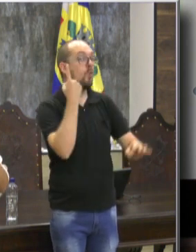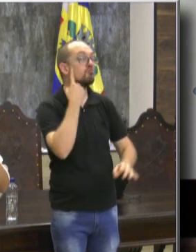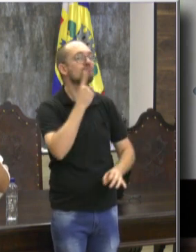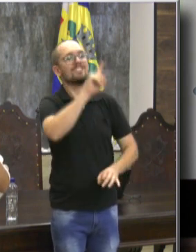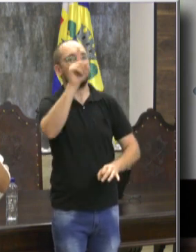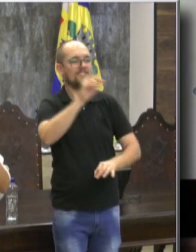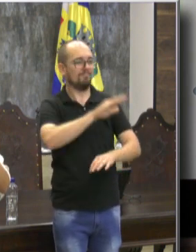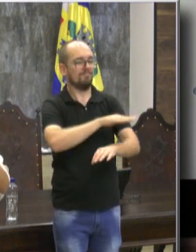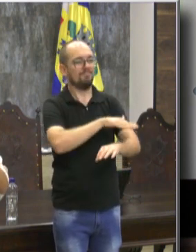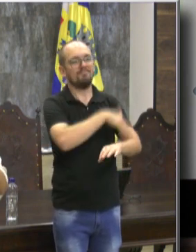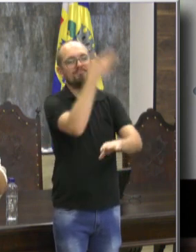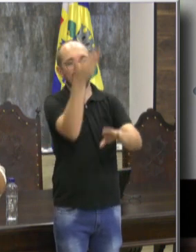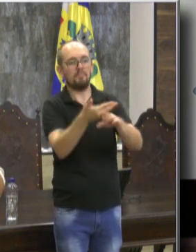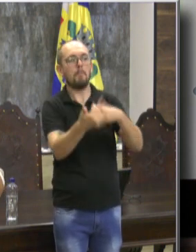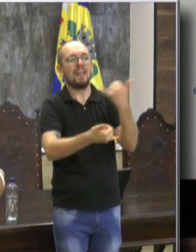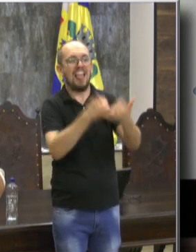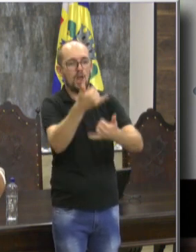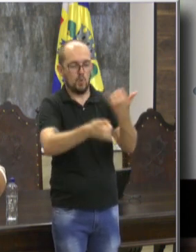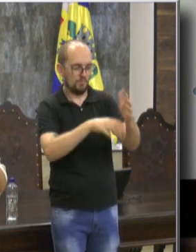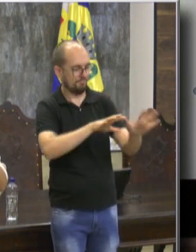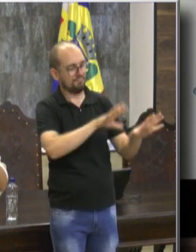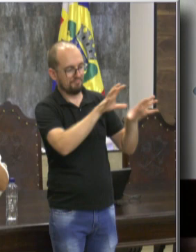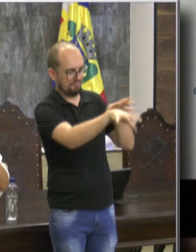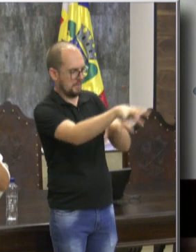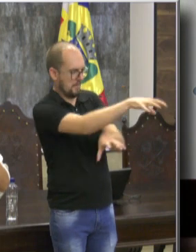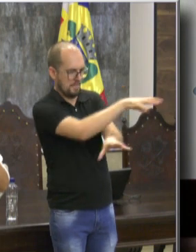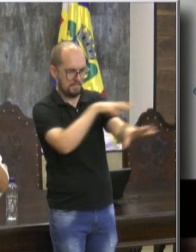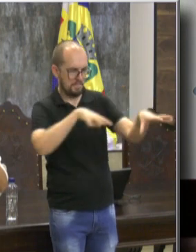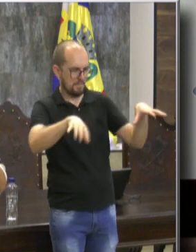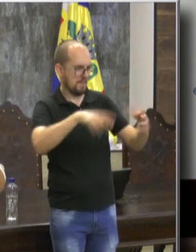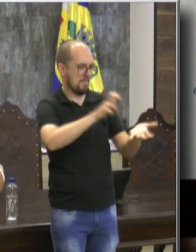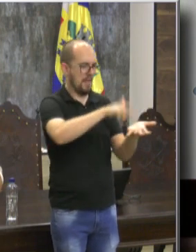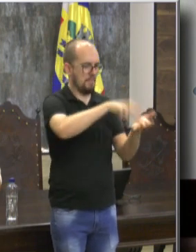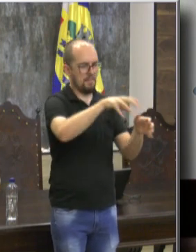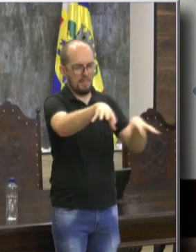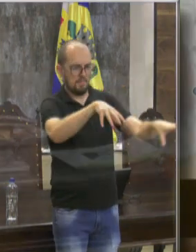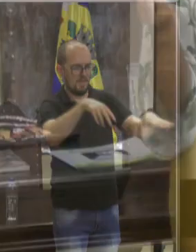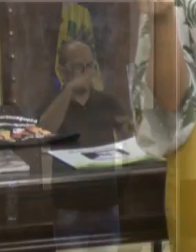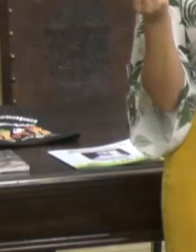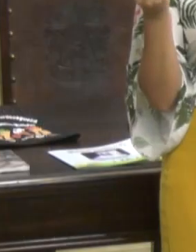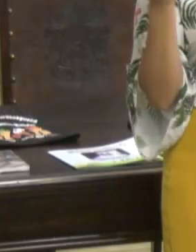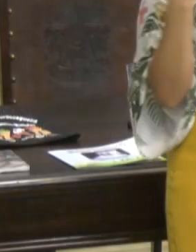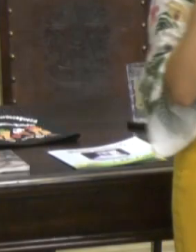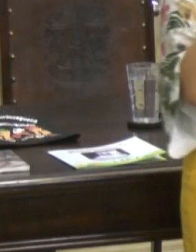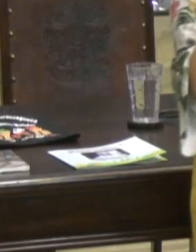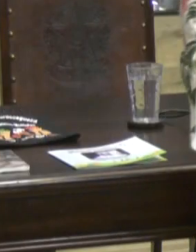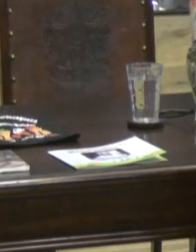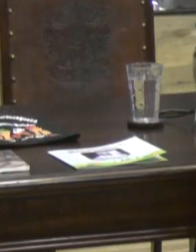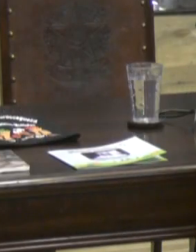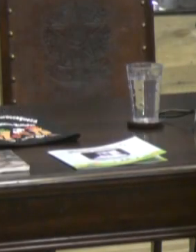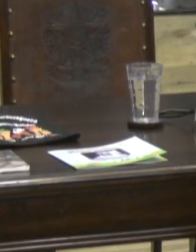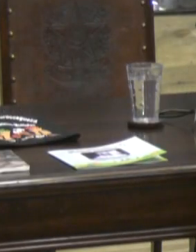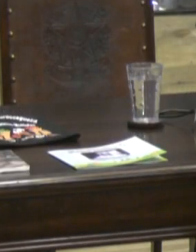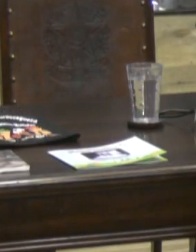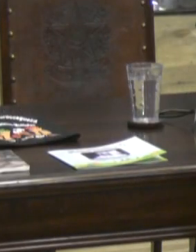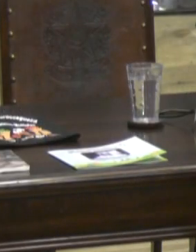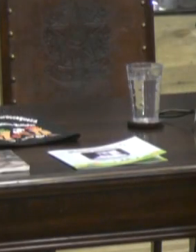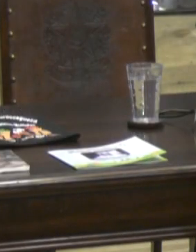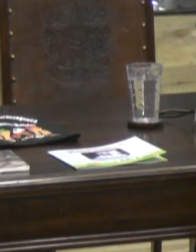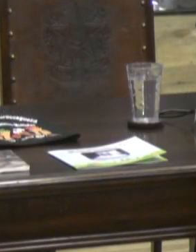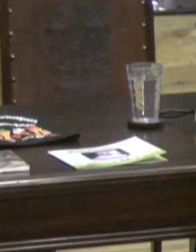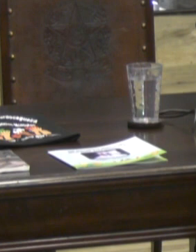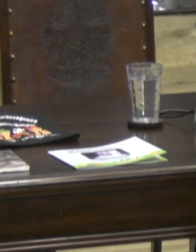do brinquedo. Não é o período todo, mas, enfim, organizado lá por sala. E tinha um tobogã, que eu não sabia que tinha 7